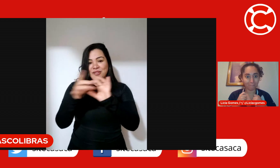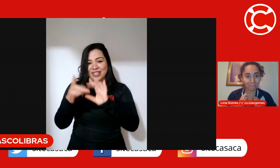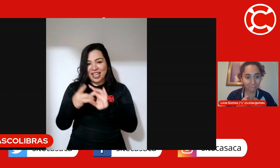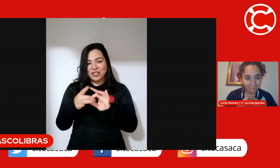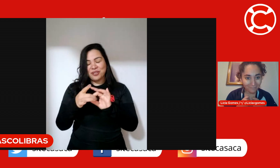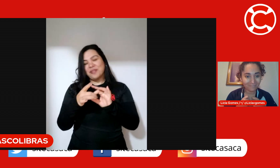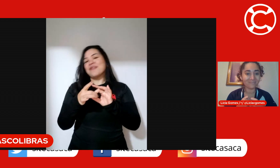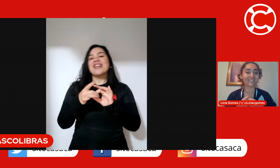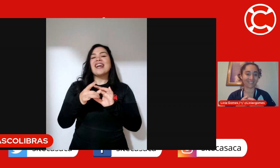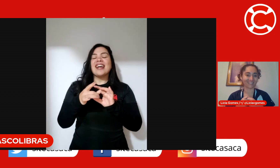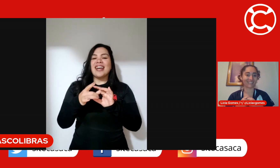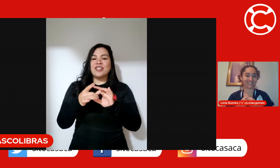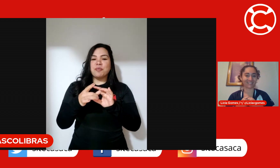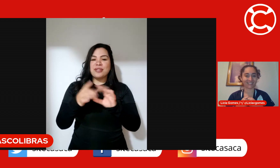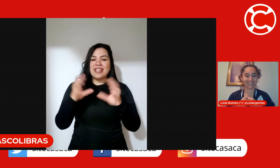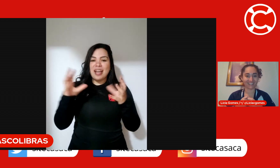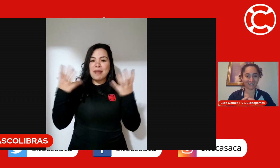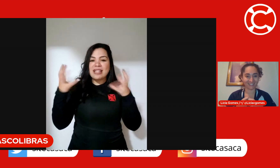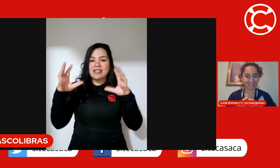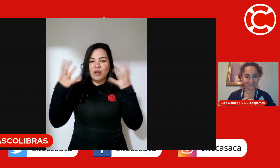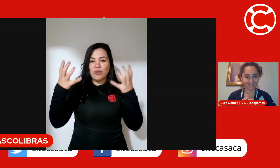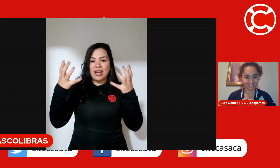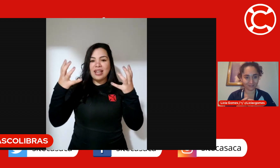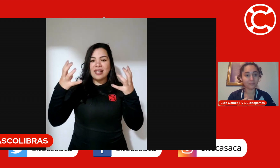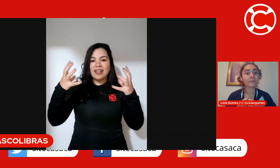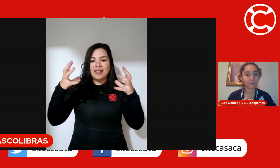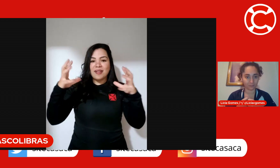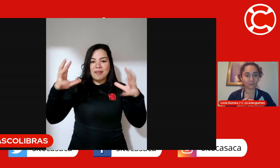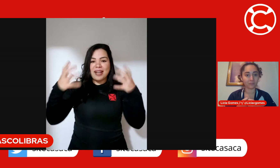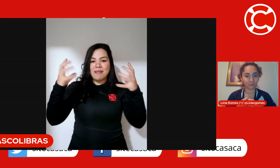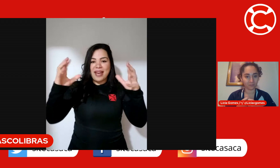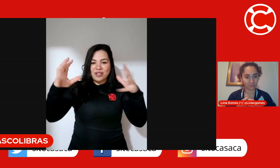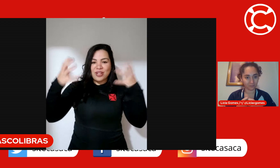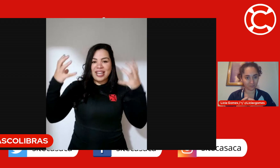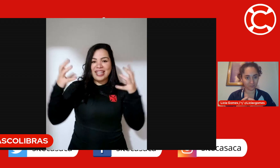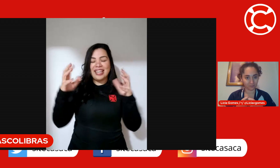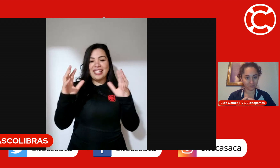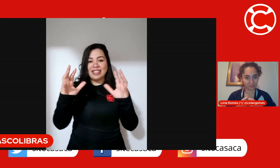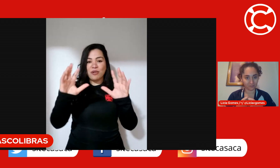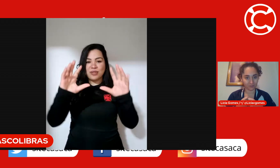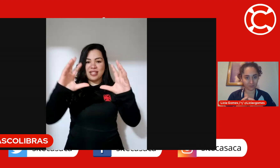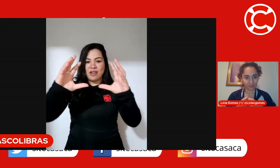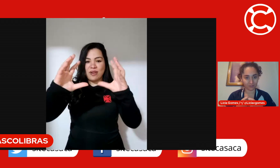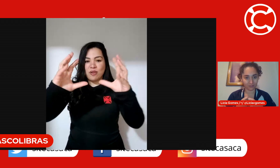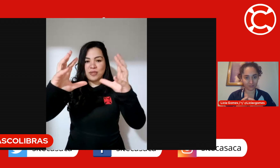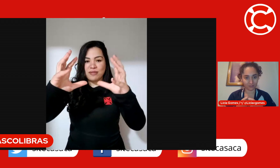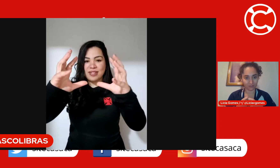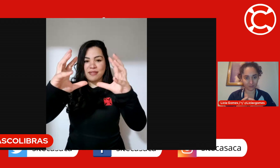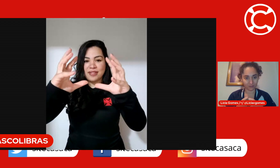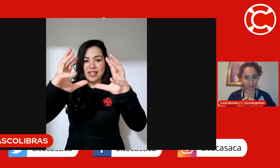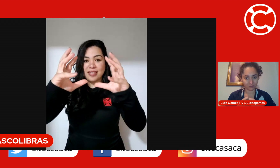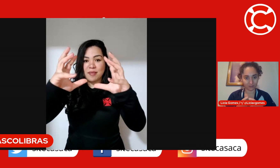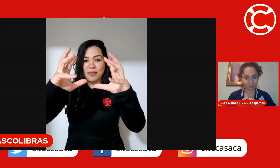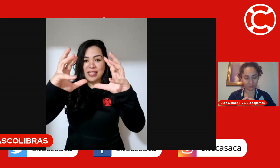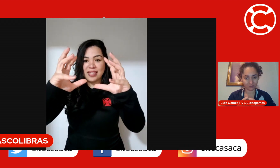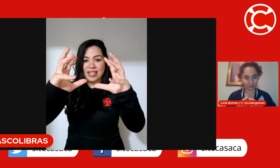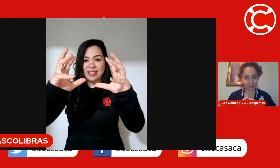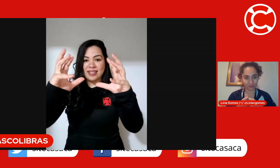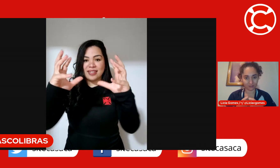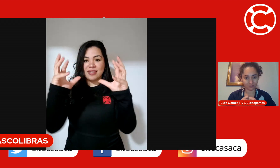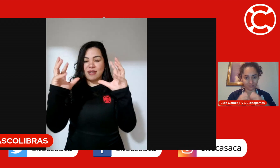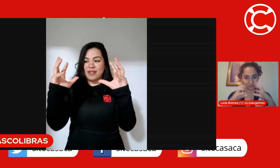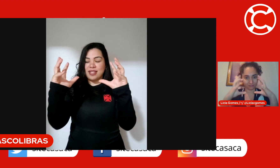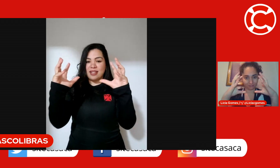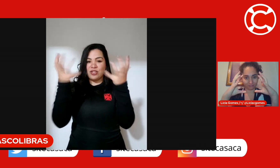Nesse contexto, é tipo celebração, né? Parabéns, olha aqui. Então, o sinal é como se você fizesse a mão